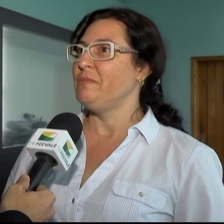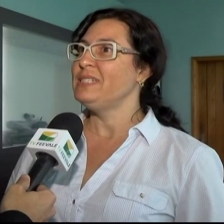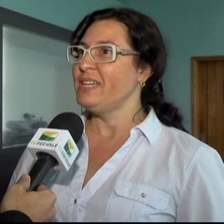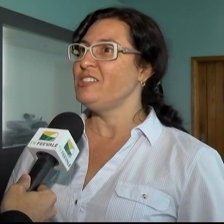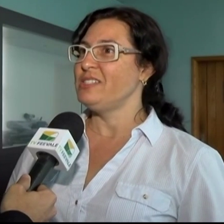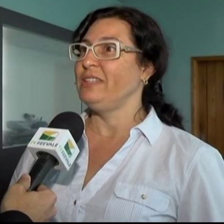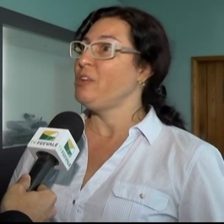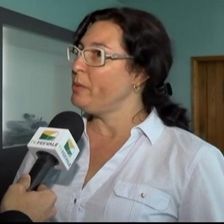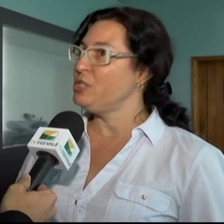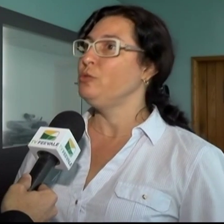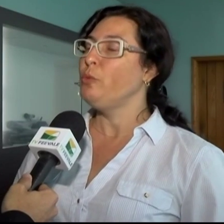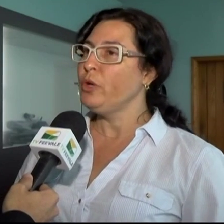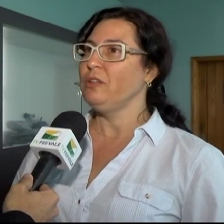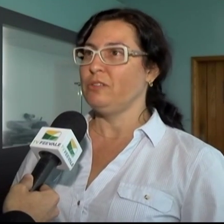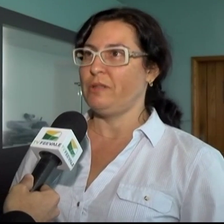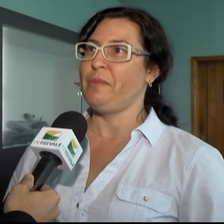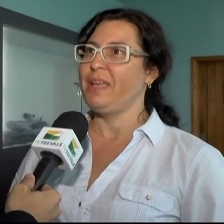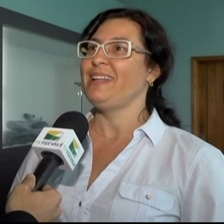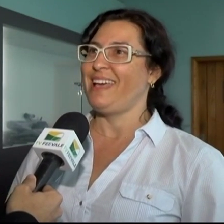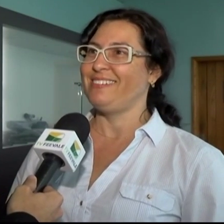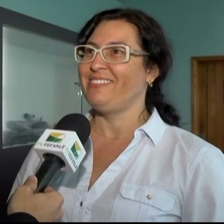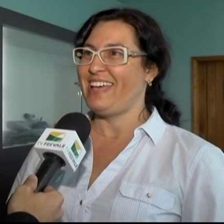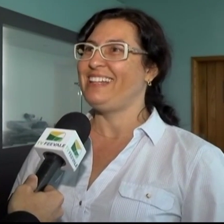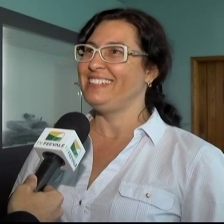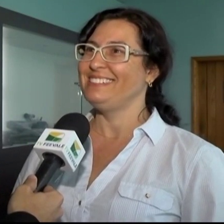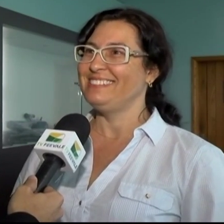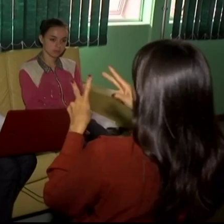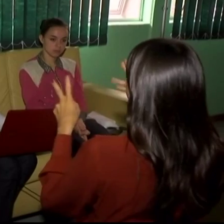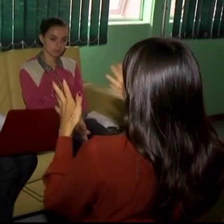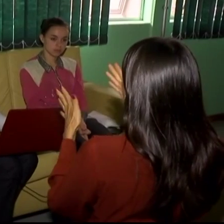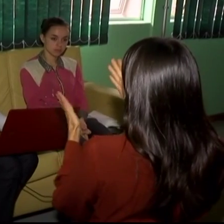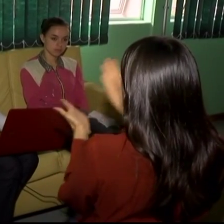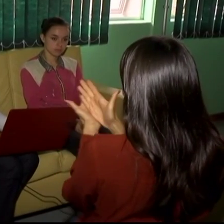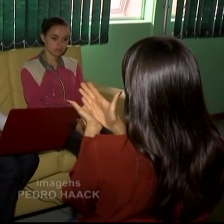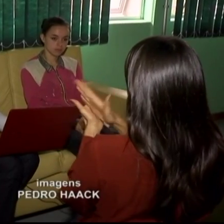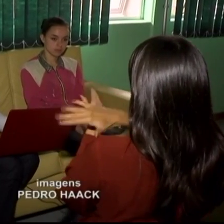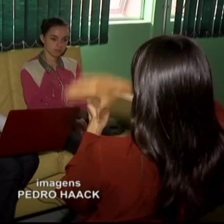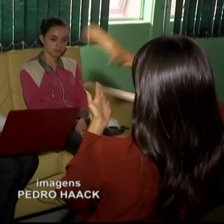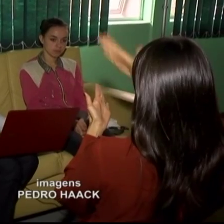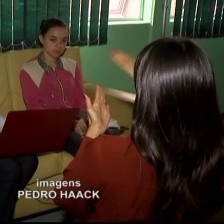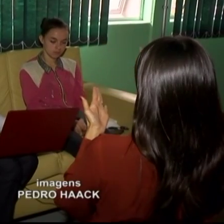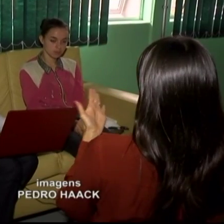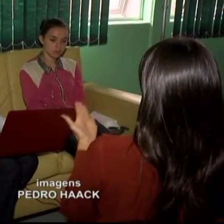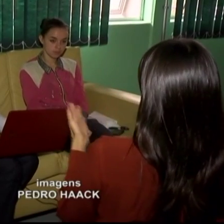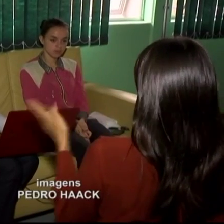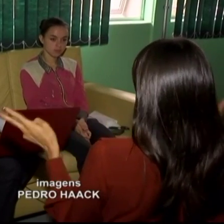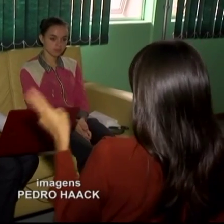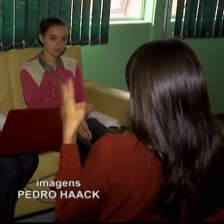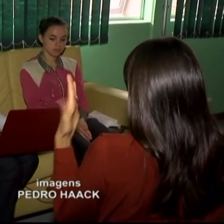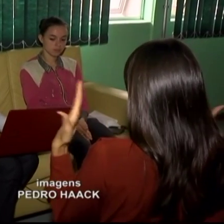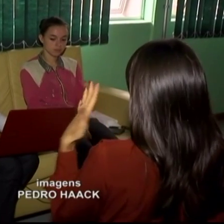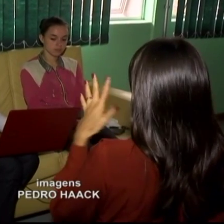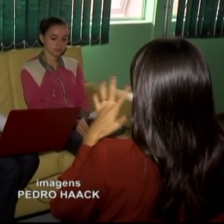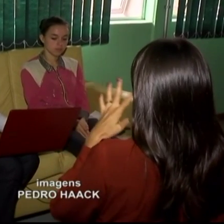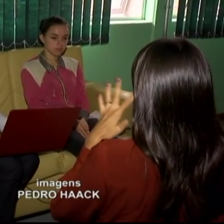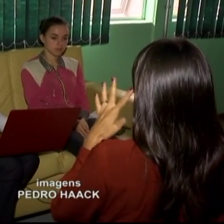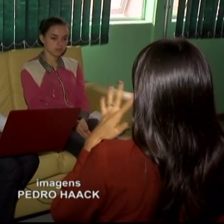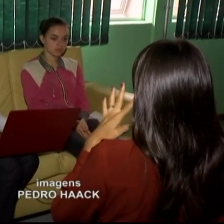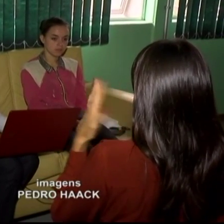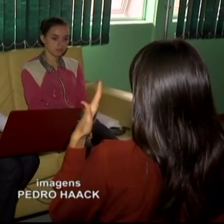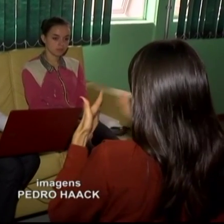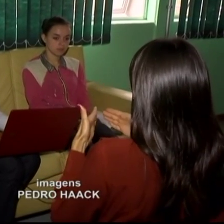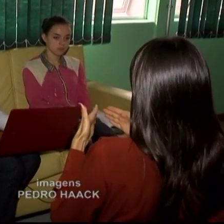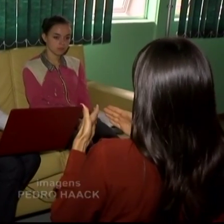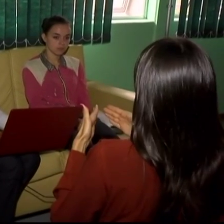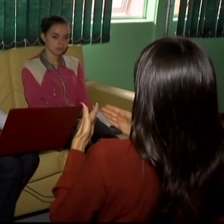Tenho gostado bastante, assim, tenho aprendido muito também, né, com ela. Vencer a barreira da linguagem não é tarefa fácil, mas isso